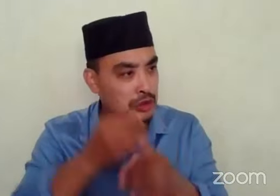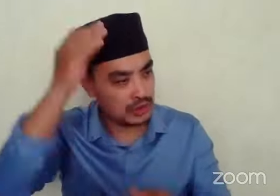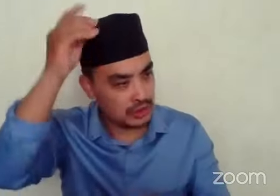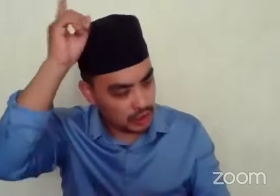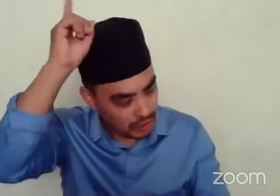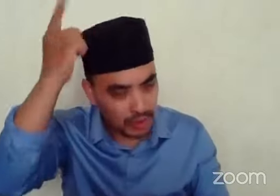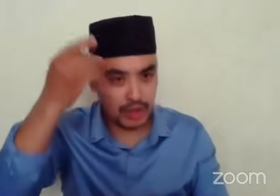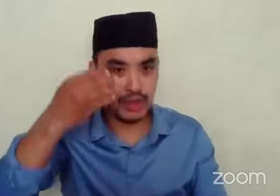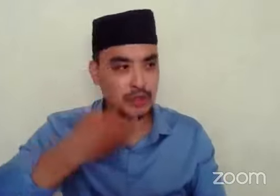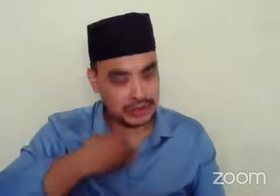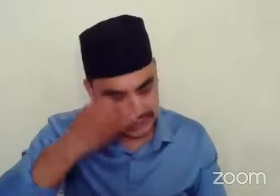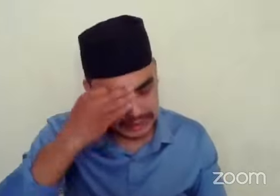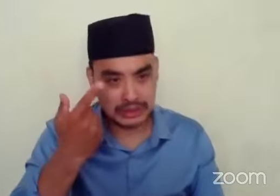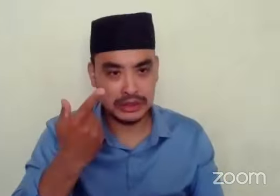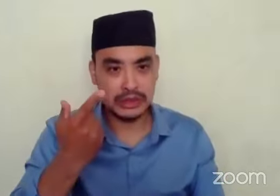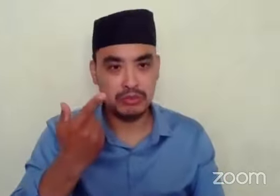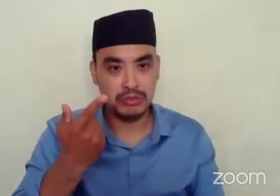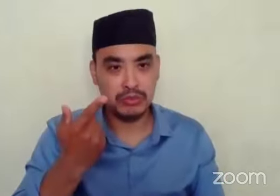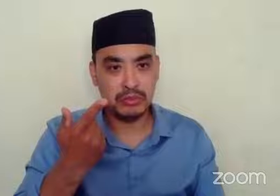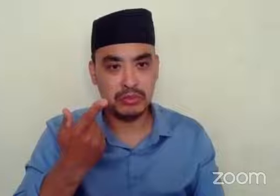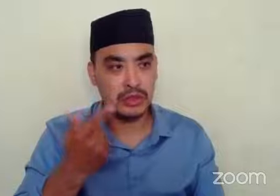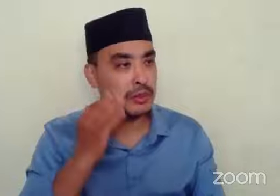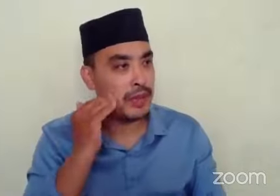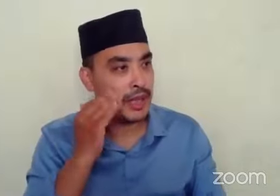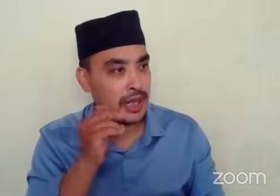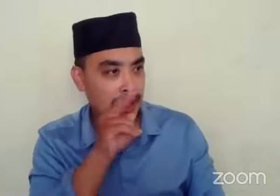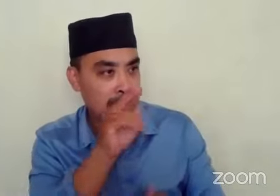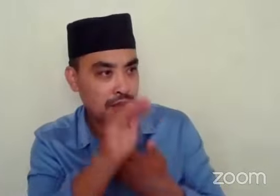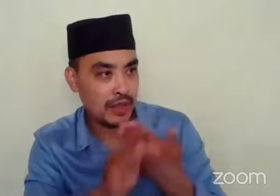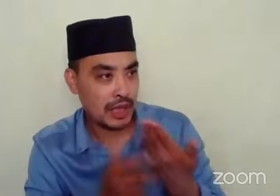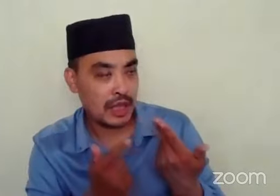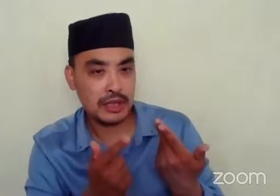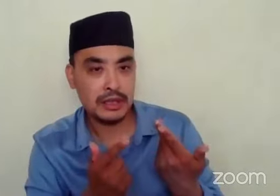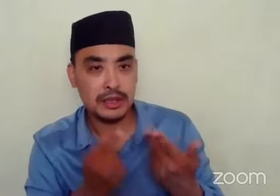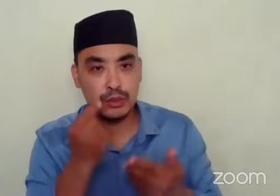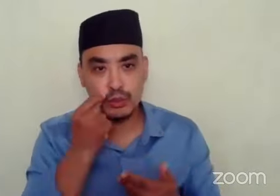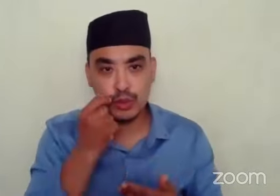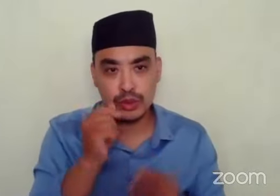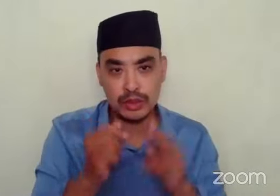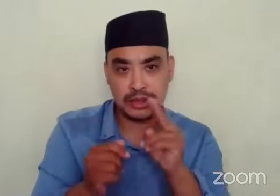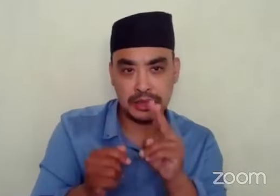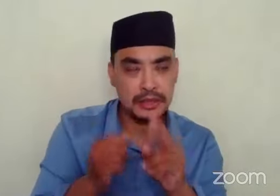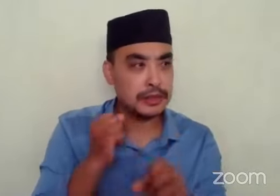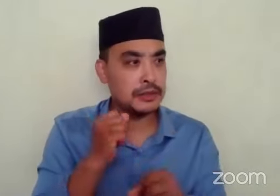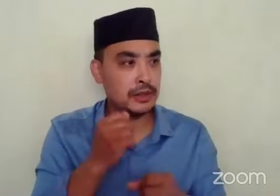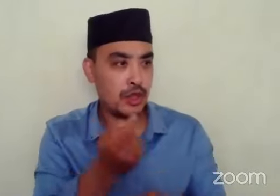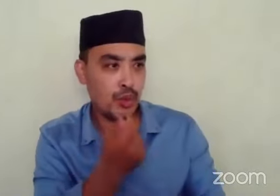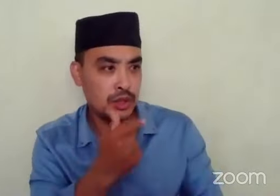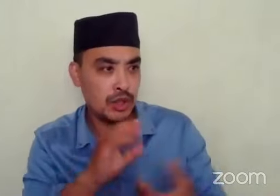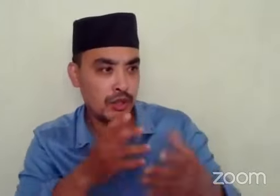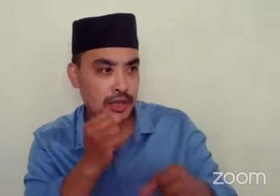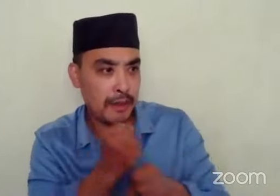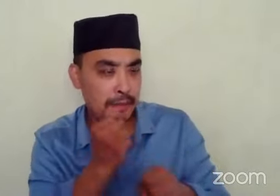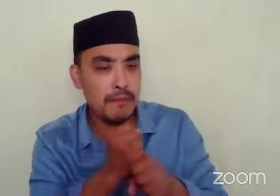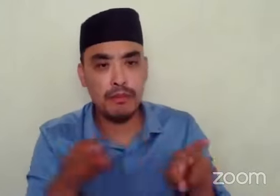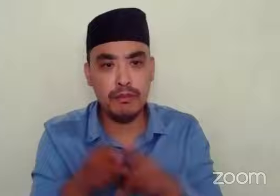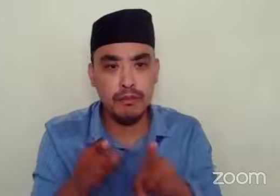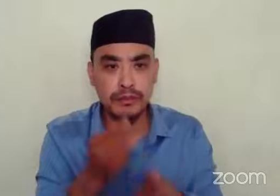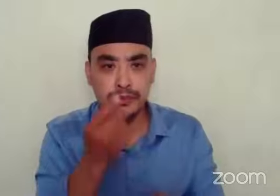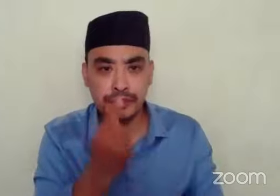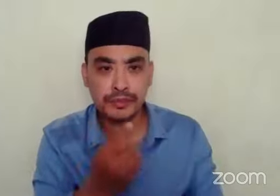संस्कृति अनि संसारमा चाहिँ महिलालाई हेर्ने दृष्टिकोण, पुरुषवादी सोच, अनि औषधि बनाउने कम्पनीहरूले कस्ता